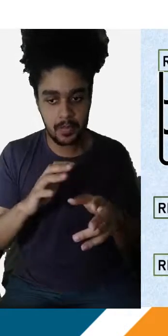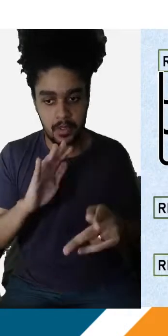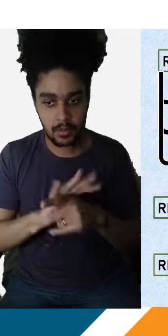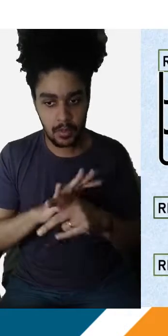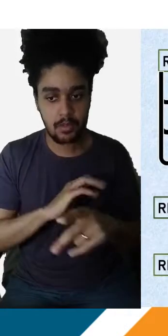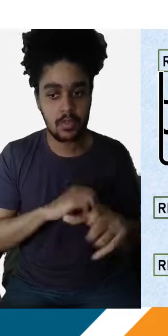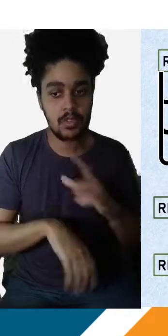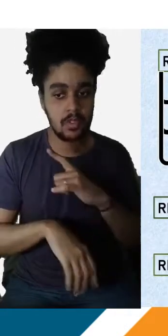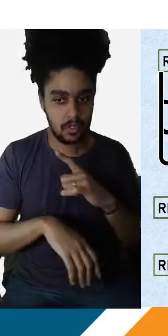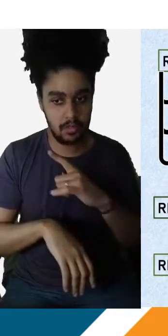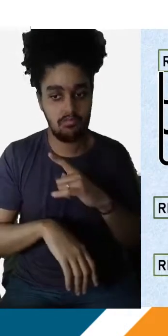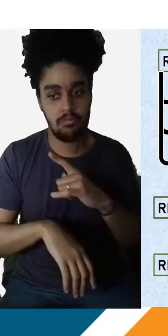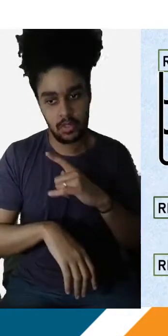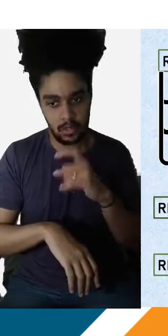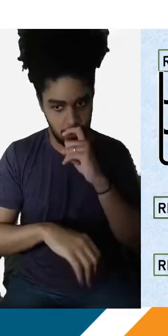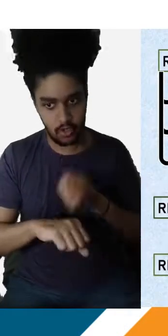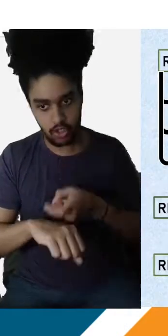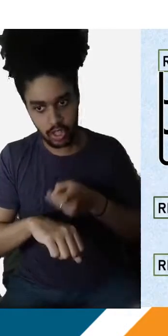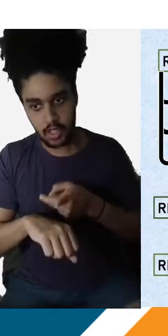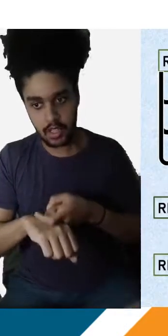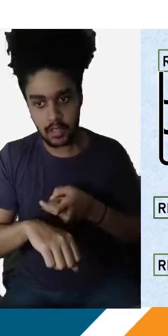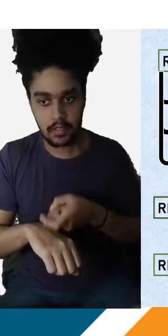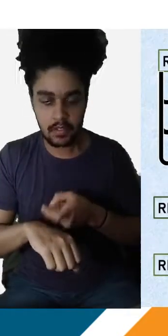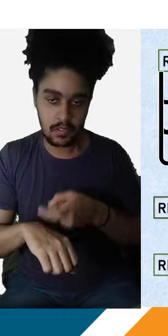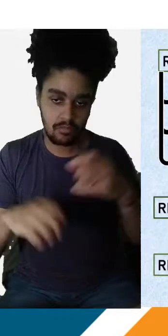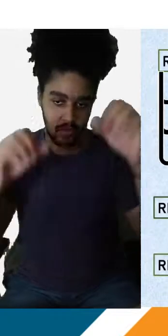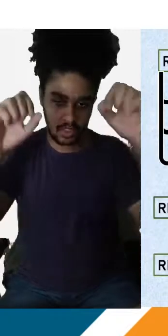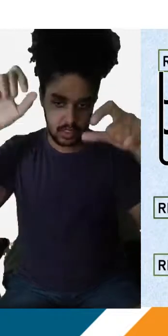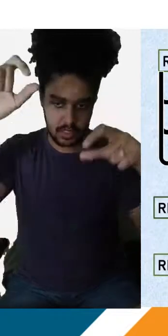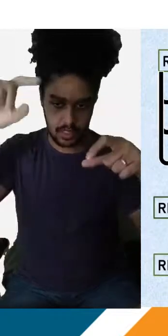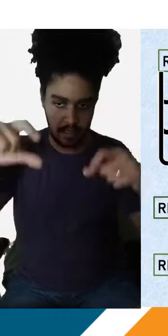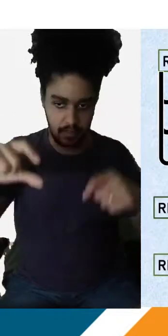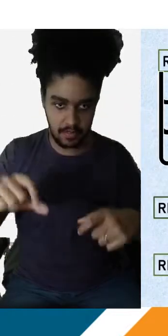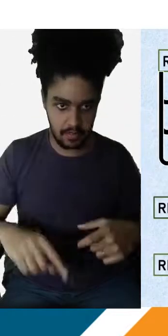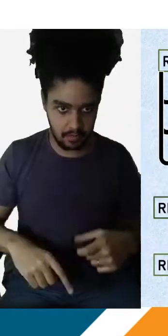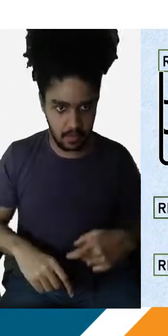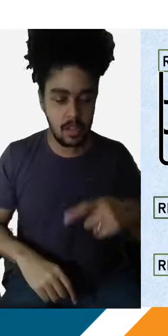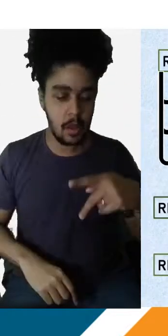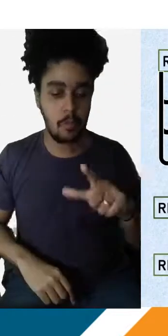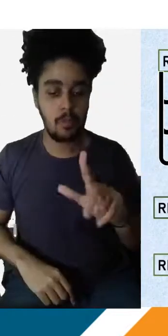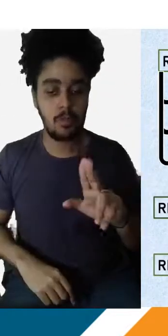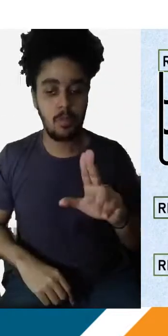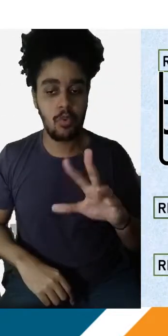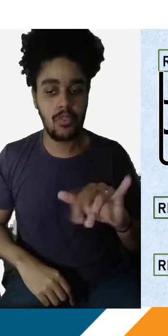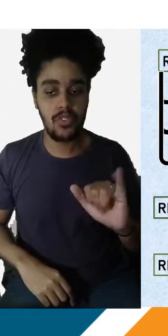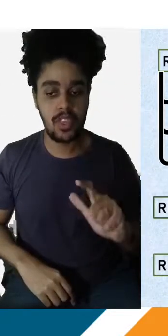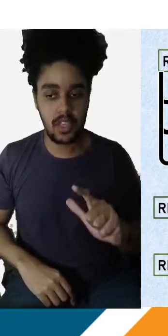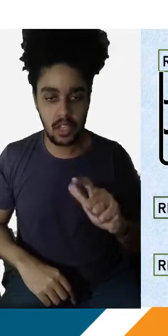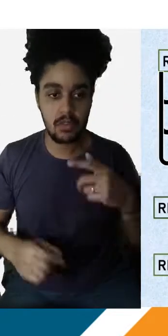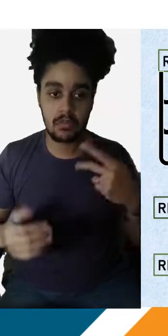onde há presença de geleiras, de neve, tudo bem? E já o pluvial é quando